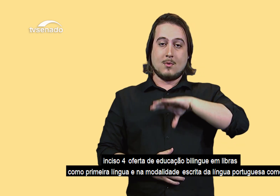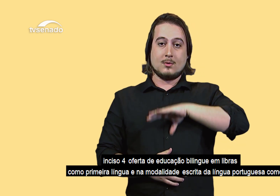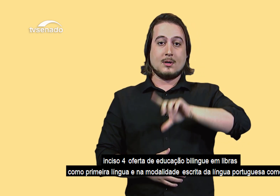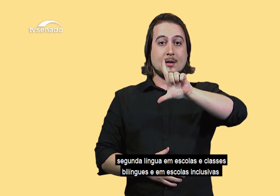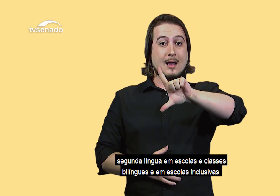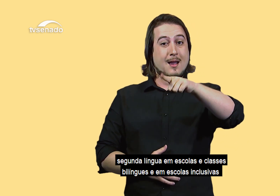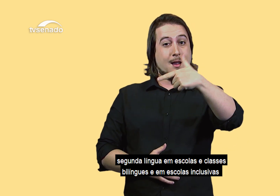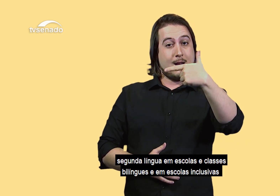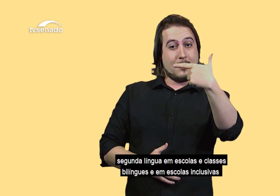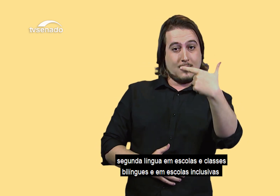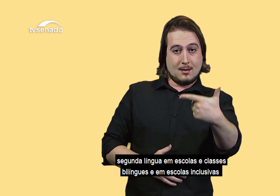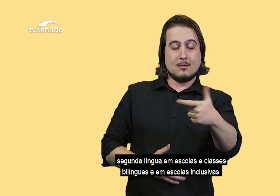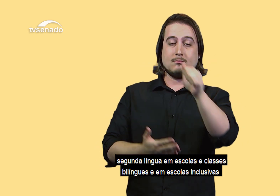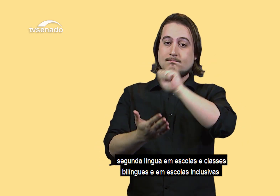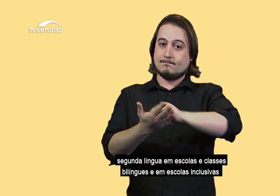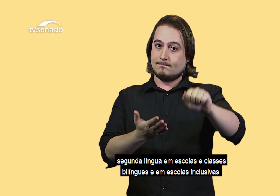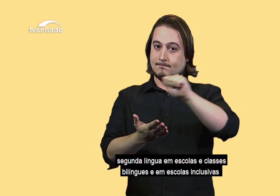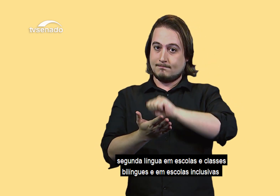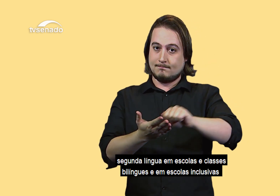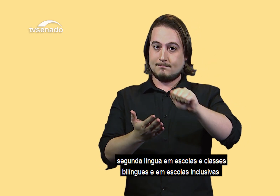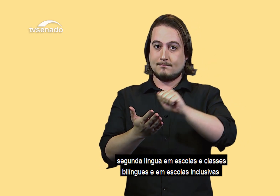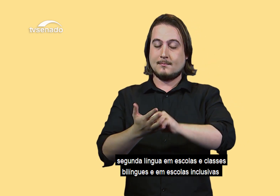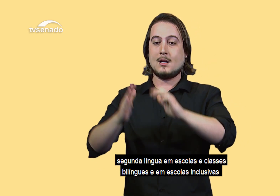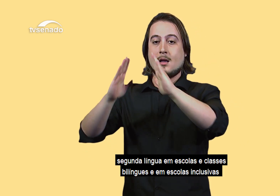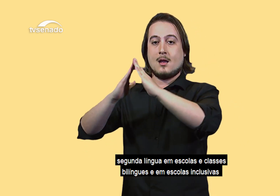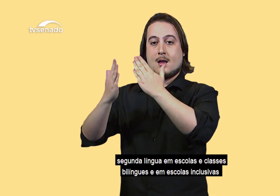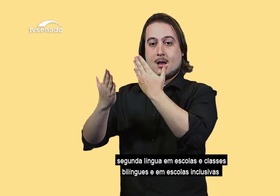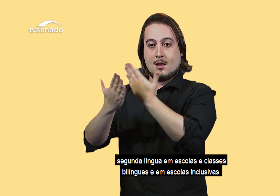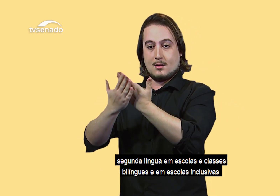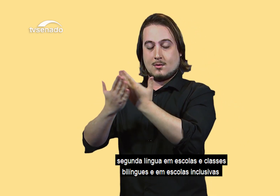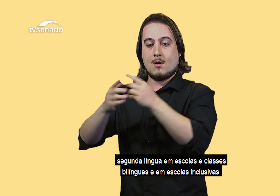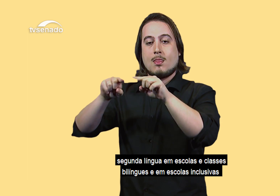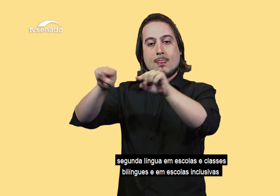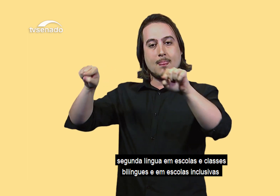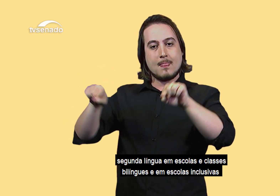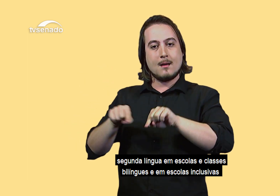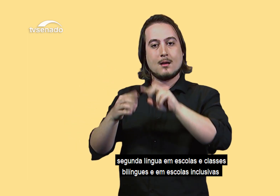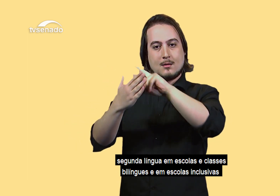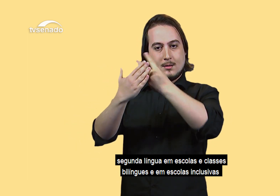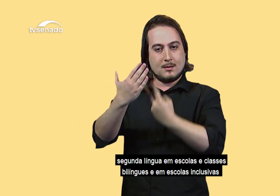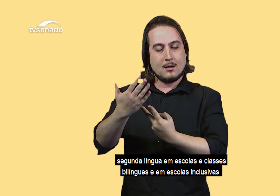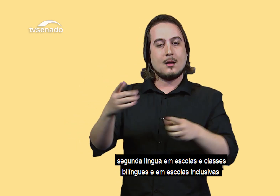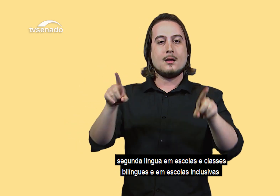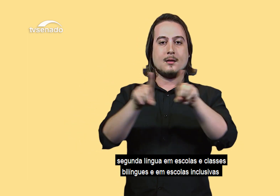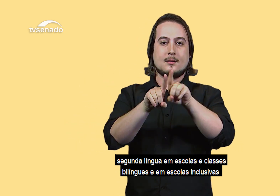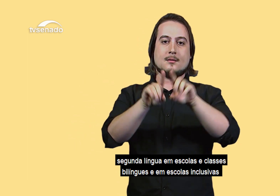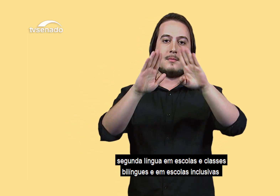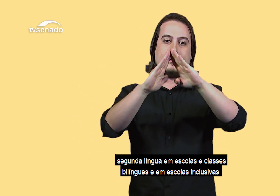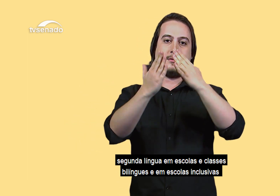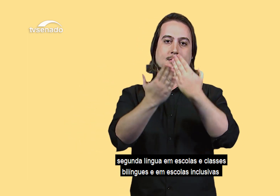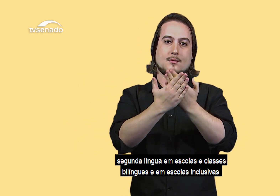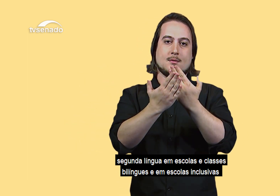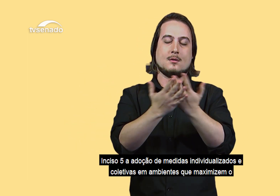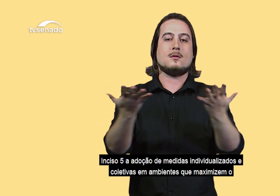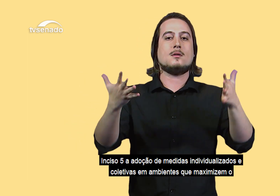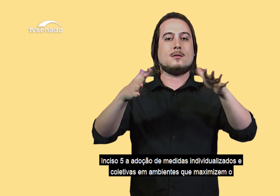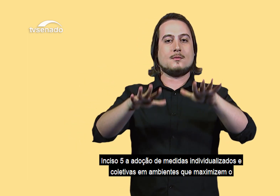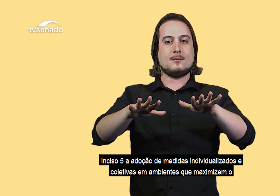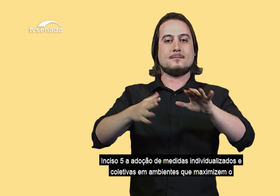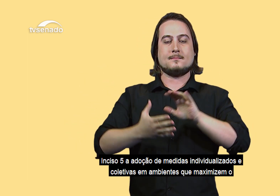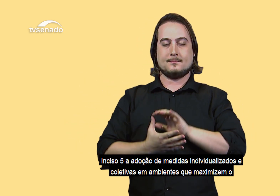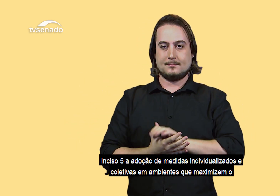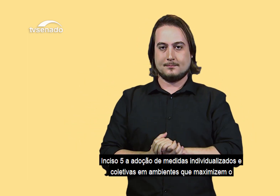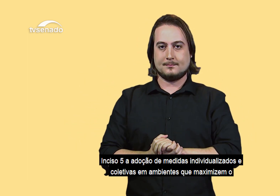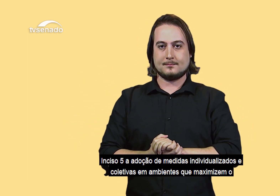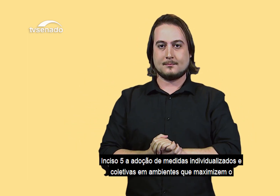portuguesa como segunda língua em escolas e classes bilíngues e em escolas inclusivas. Inciso 5.